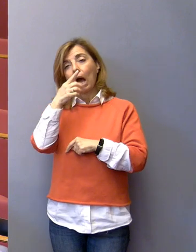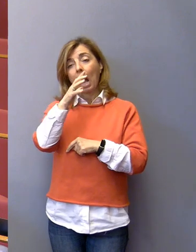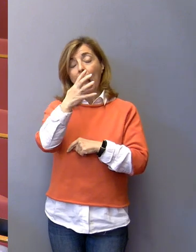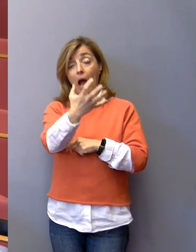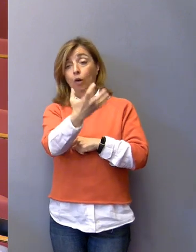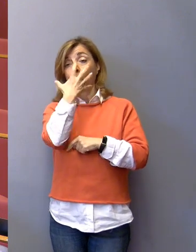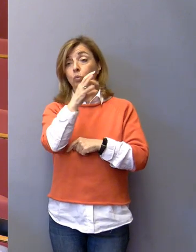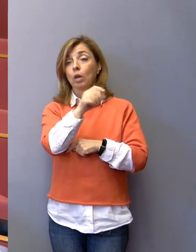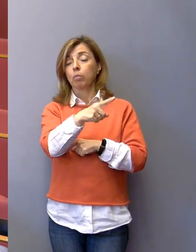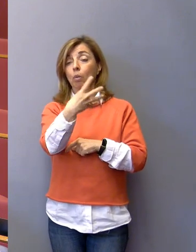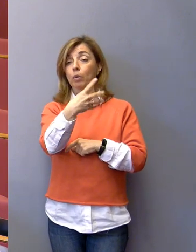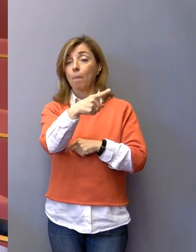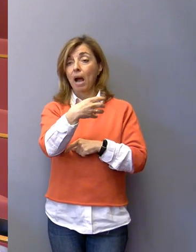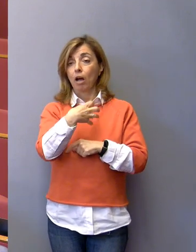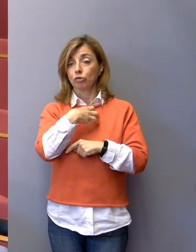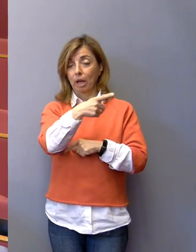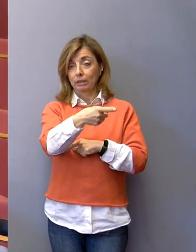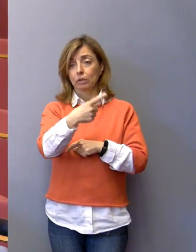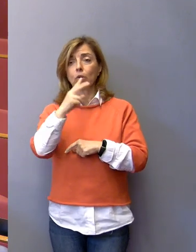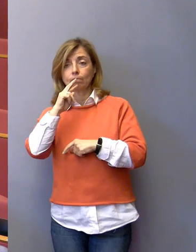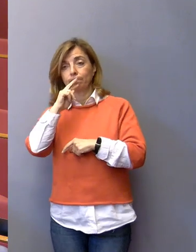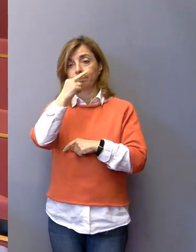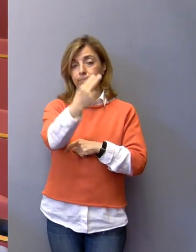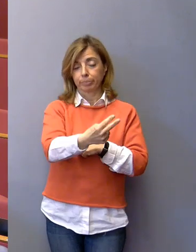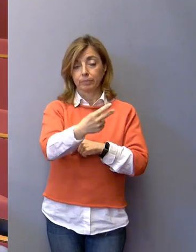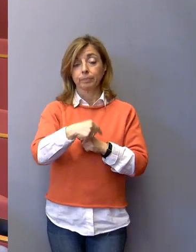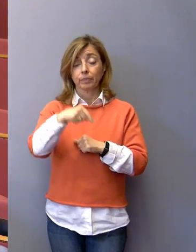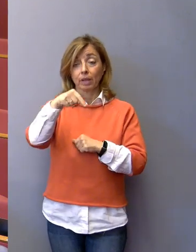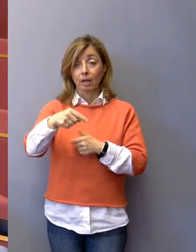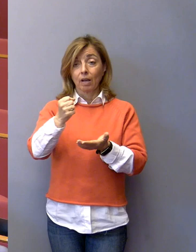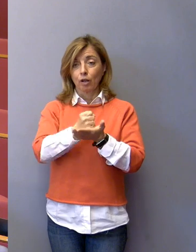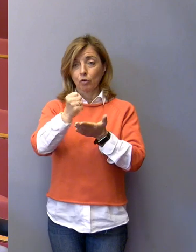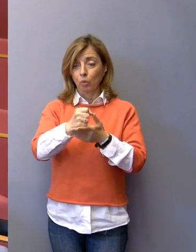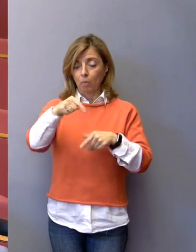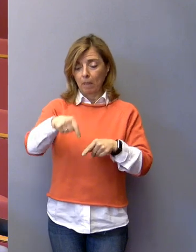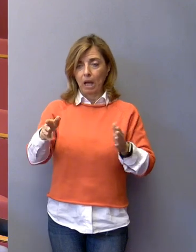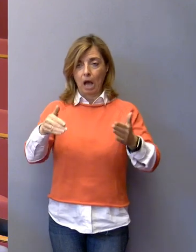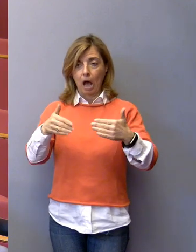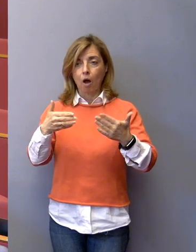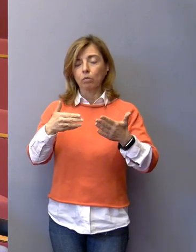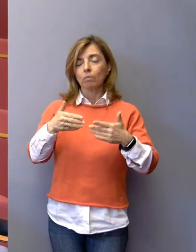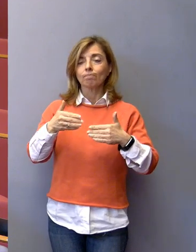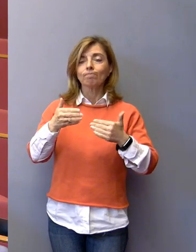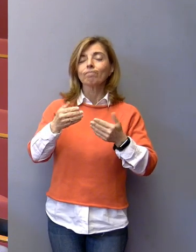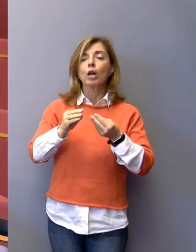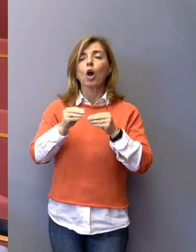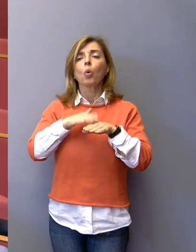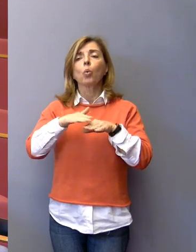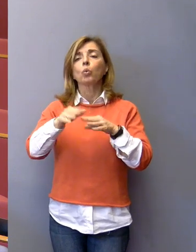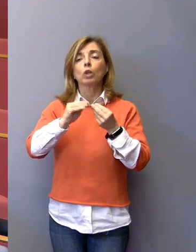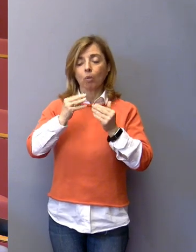perché la prassi che in qualche maniera davanti in quest'area nelle commissioni è sempre da quella che chi non votava